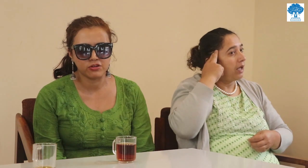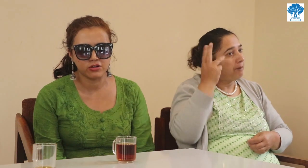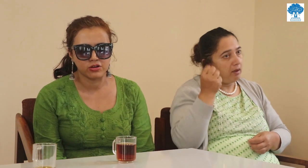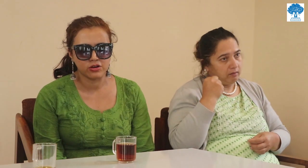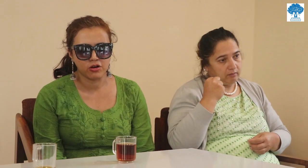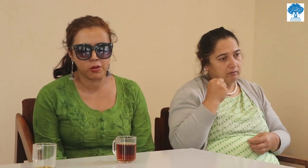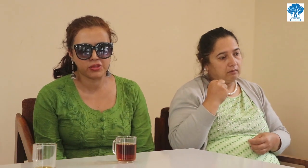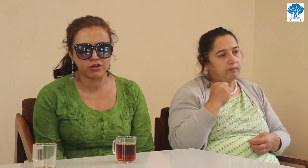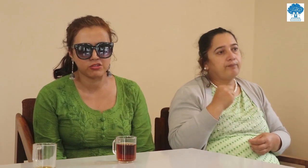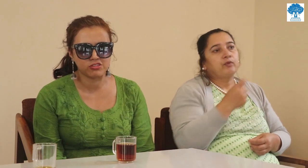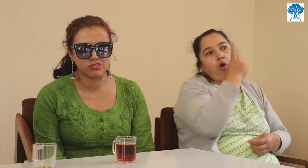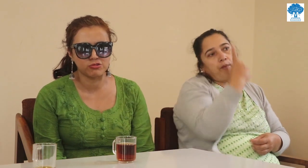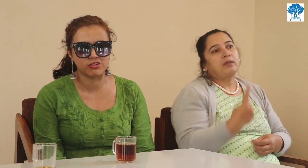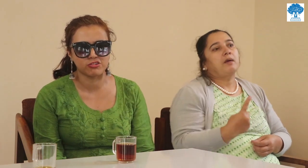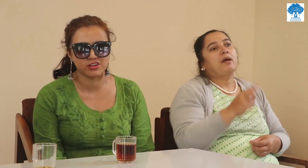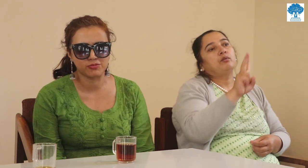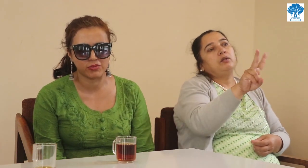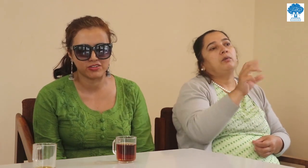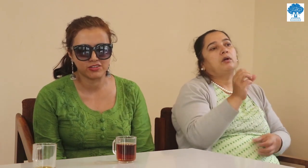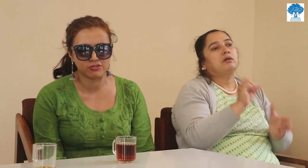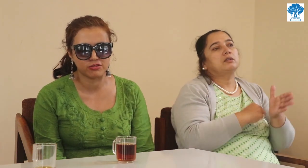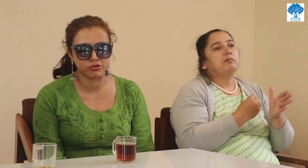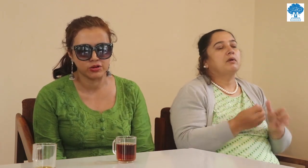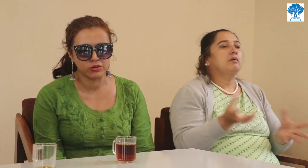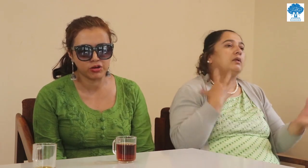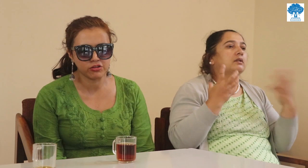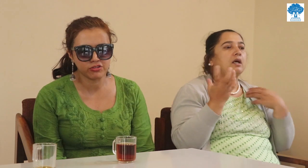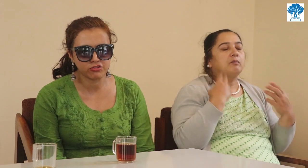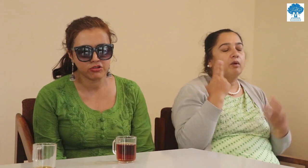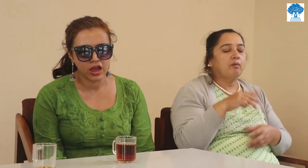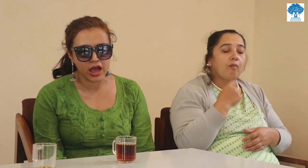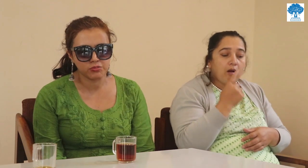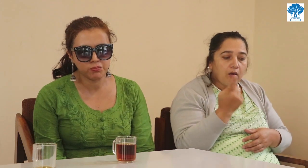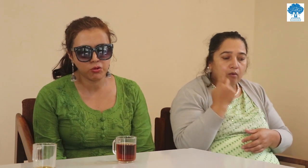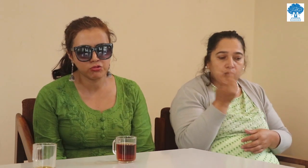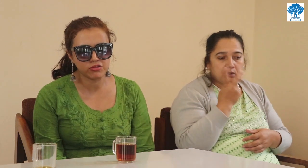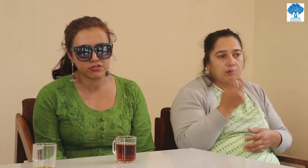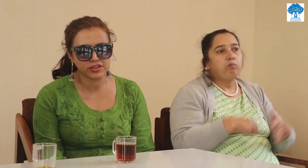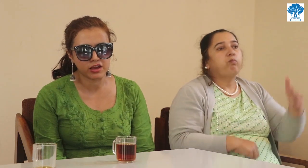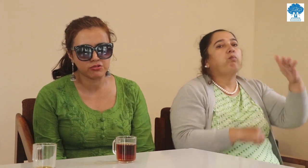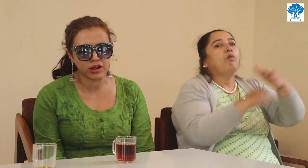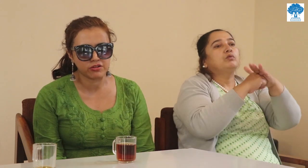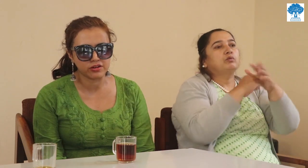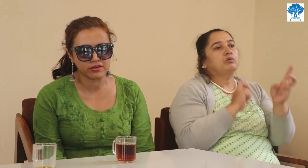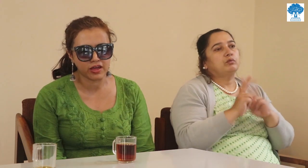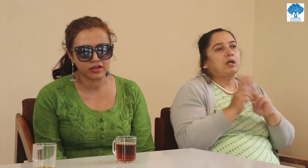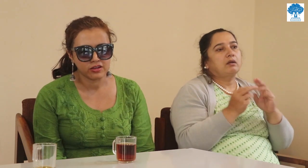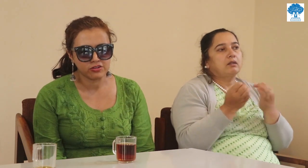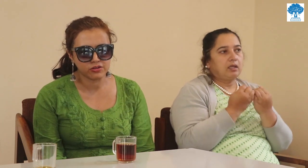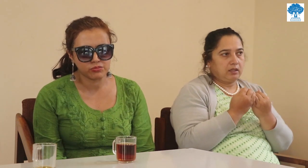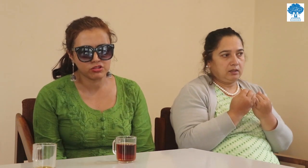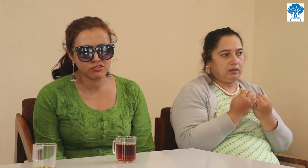पाइयो हप्ताको दुईचोटि सुरु हो भन्न खोजेको हामीले पौचिकताको कुरा